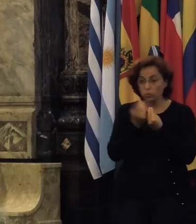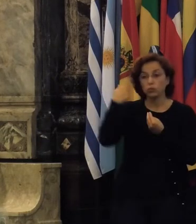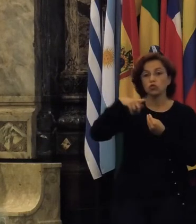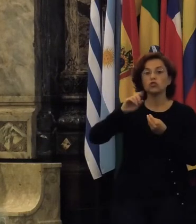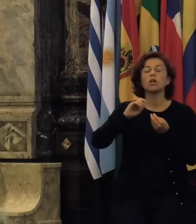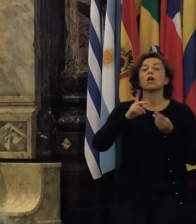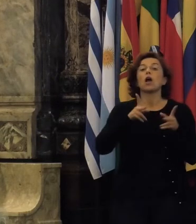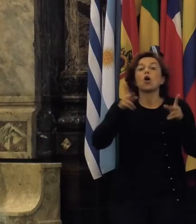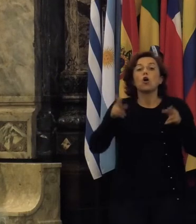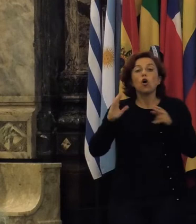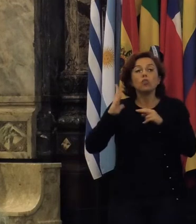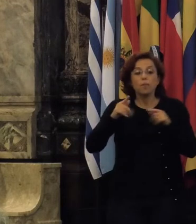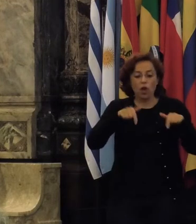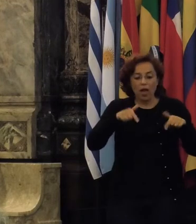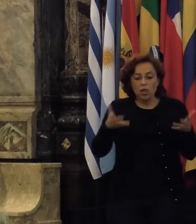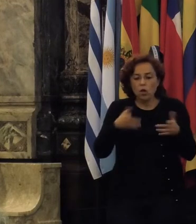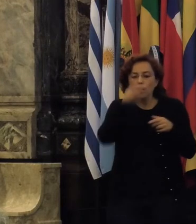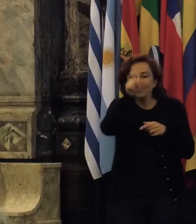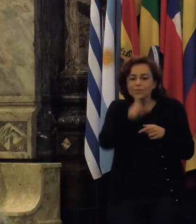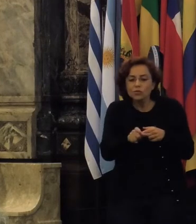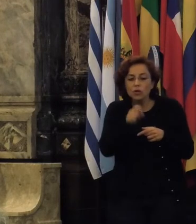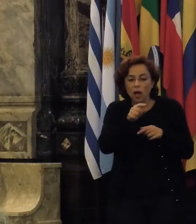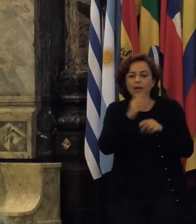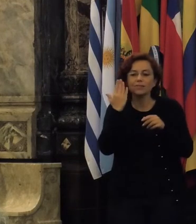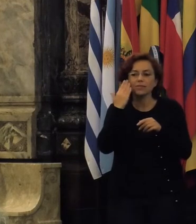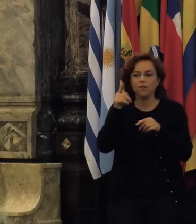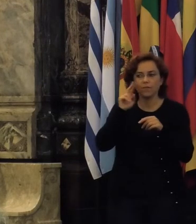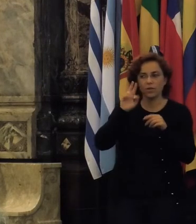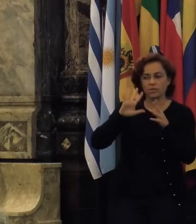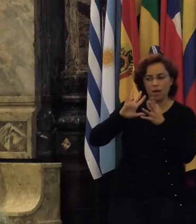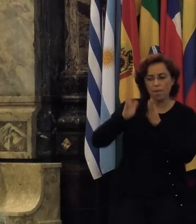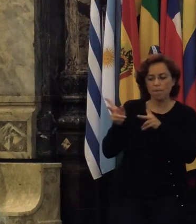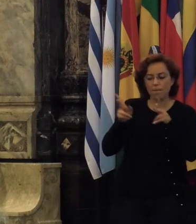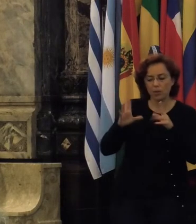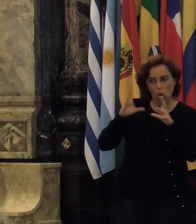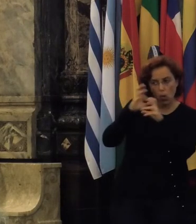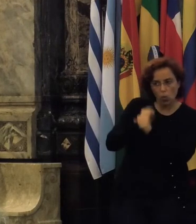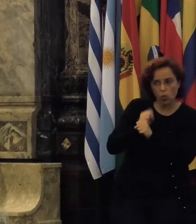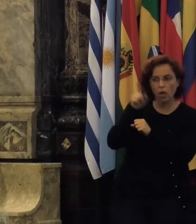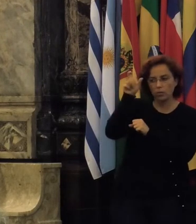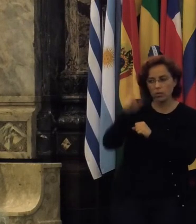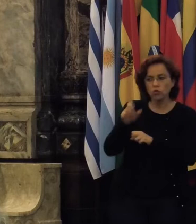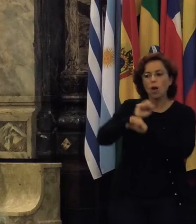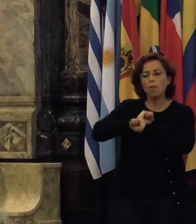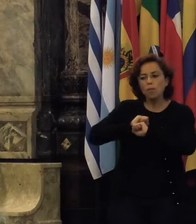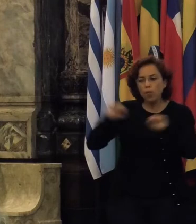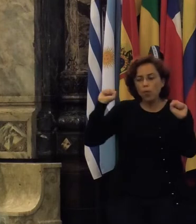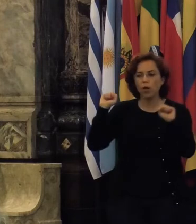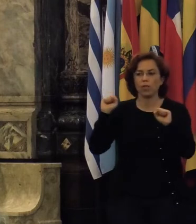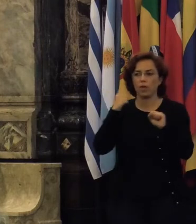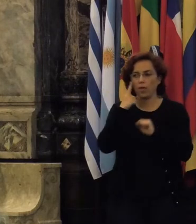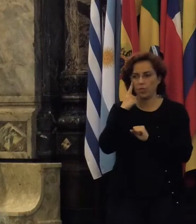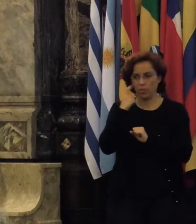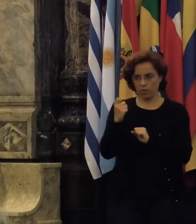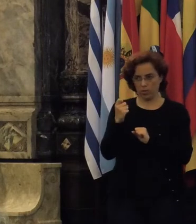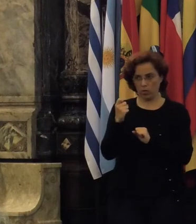Contemporáneo es aquel, justamente, que sabe ver esa oscuridad. Aquel que está en condiciones de escribir humedeciendo la pluma en la